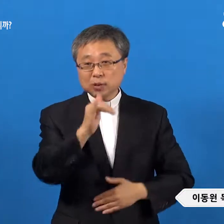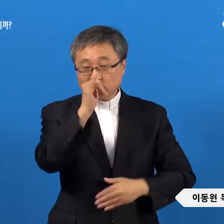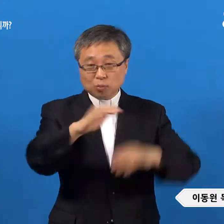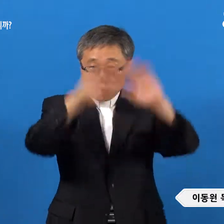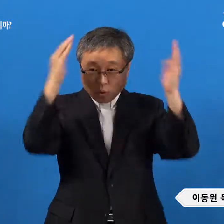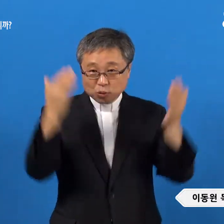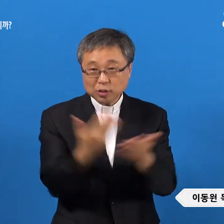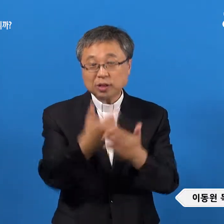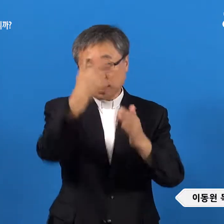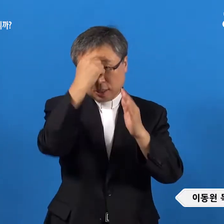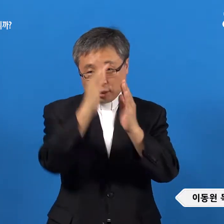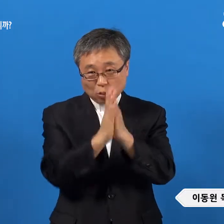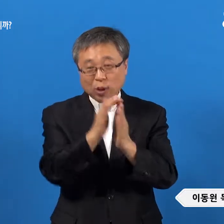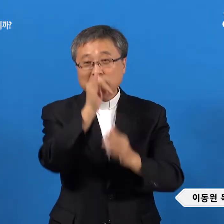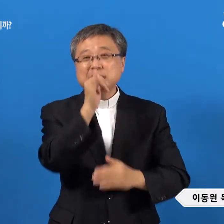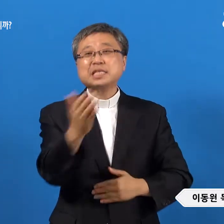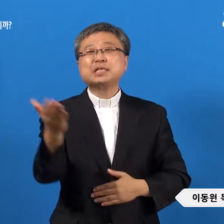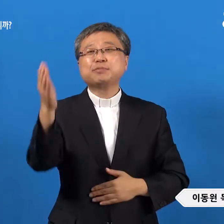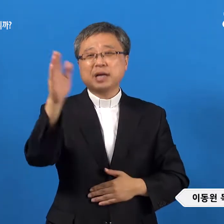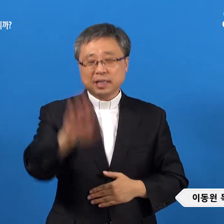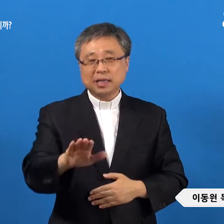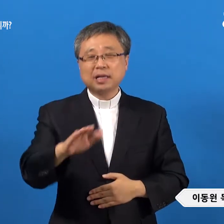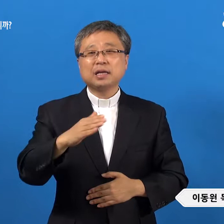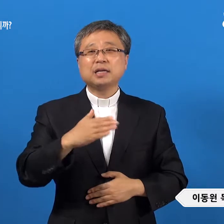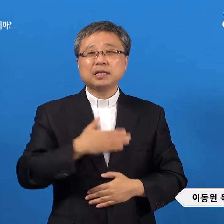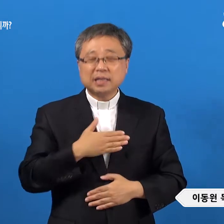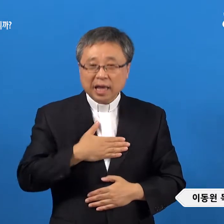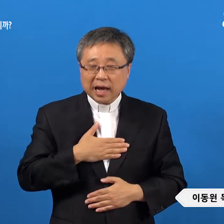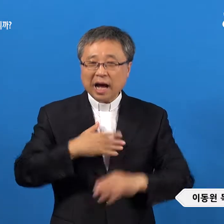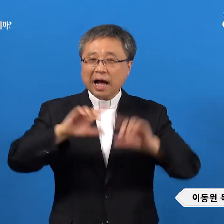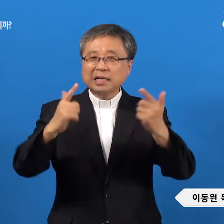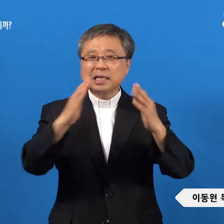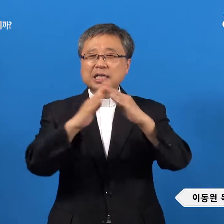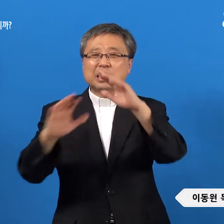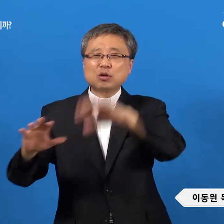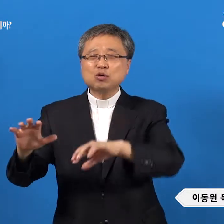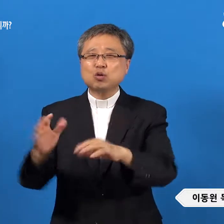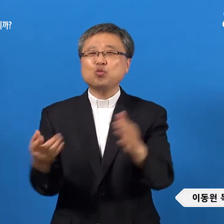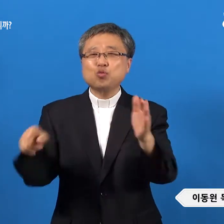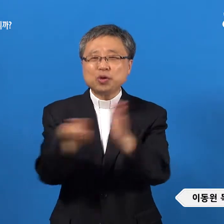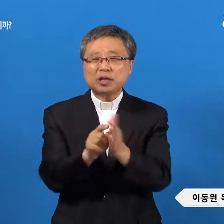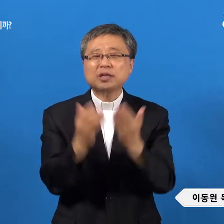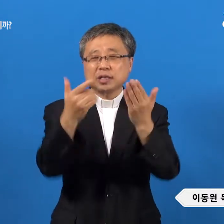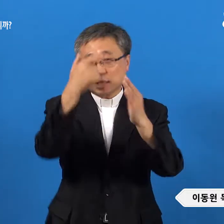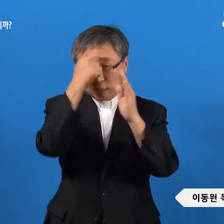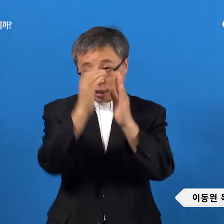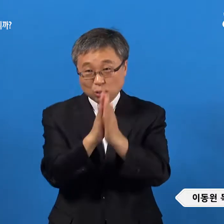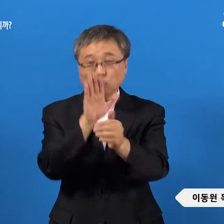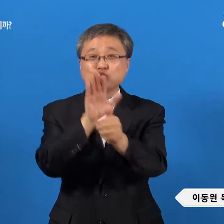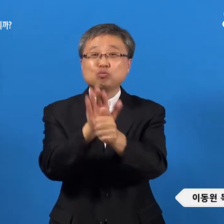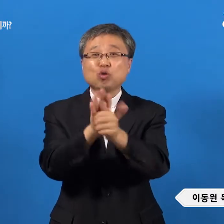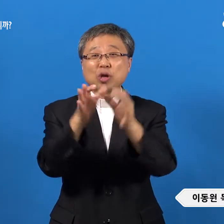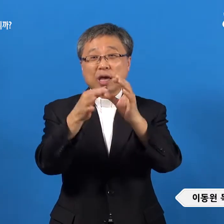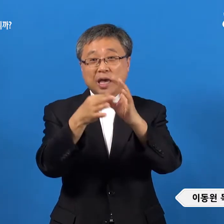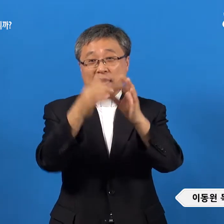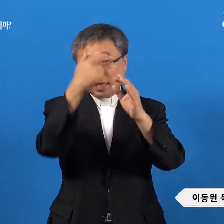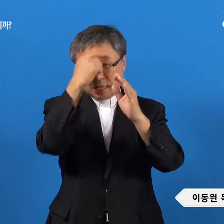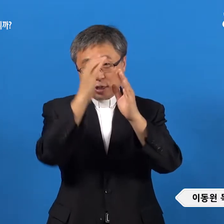모든 기도가 있지만 나가 아닌 이웃을 위해서 드려지는 기도, 중보의 기도는 우리가 경험할